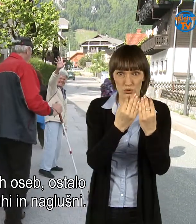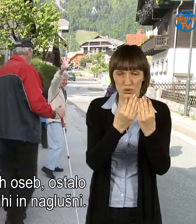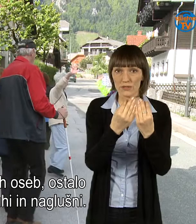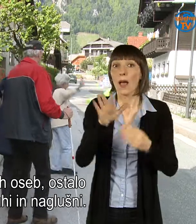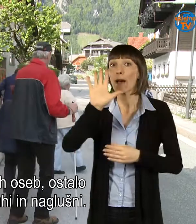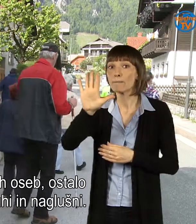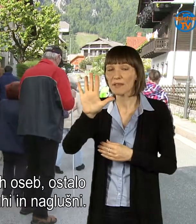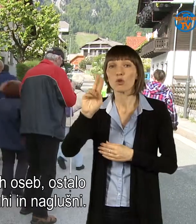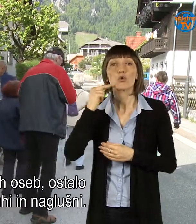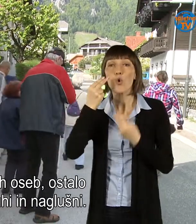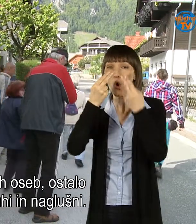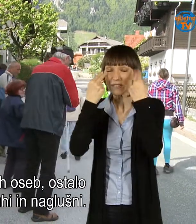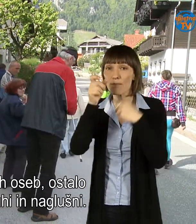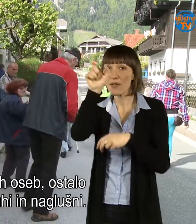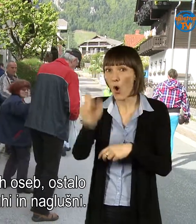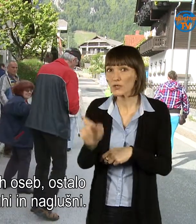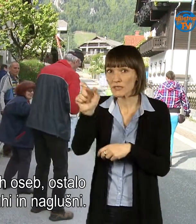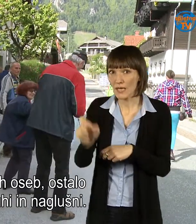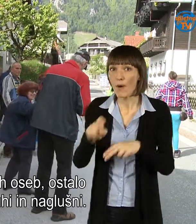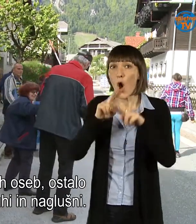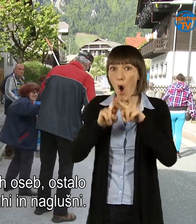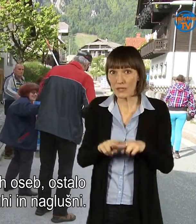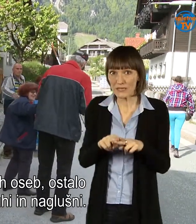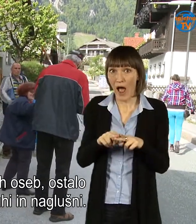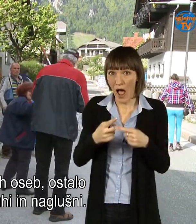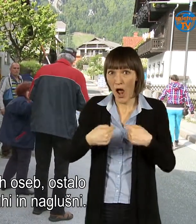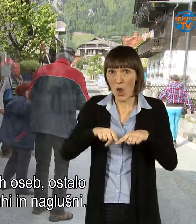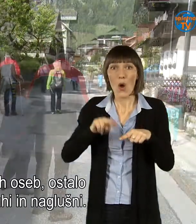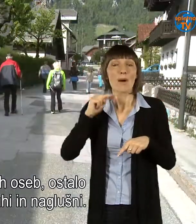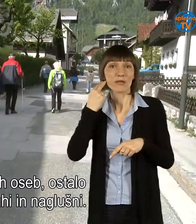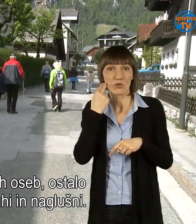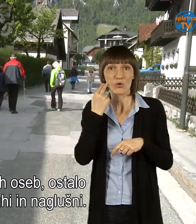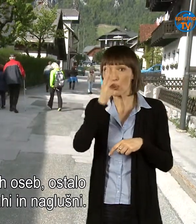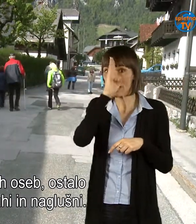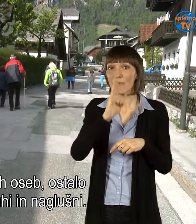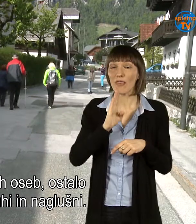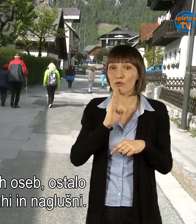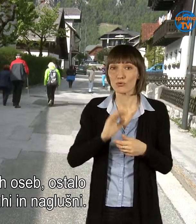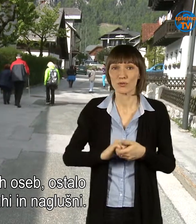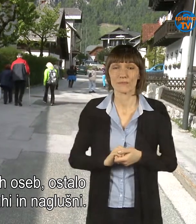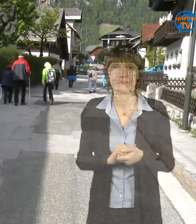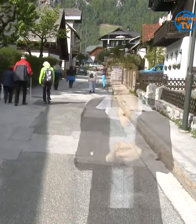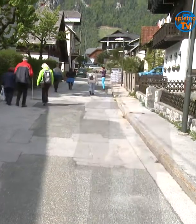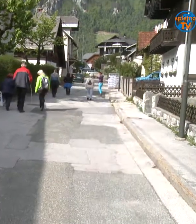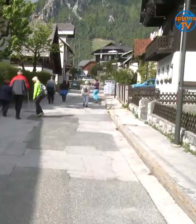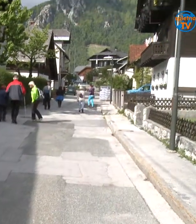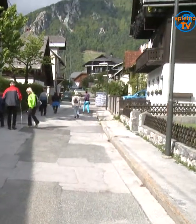5 gluhoslepih oseb, ostalo pa so bili gluhi in naglušni.